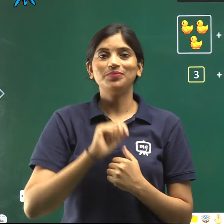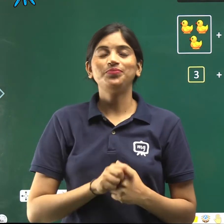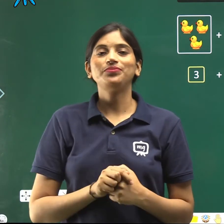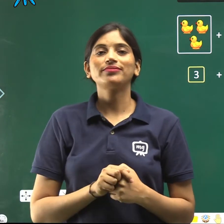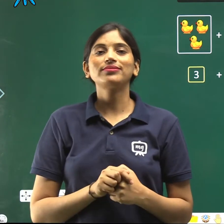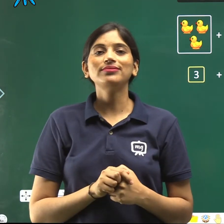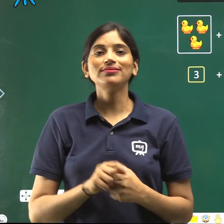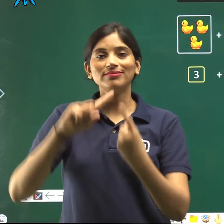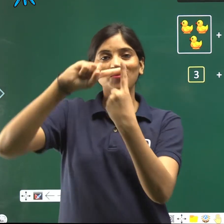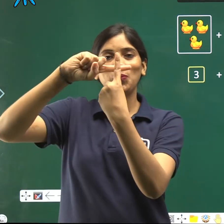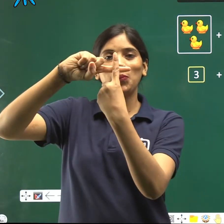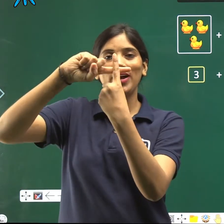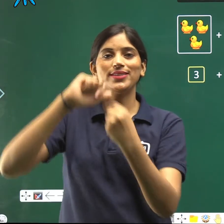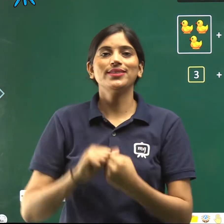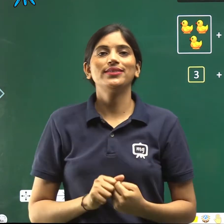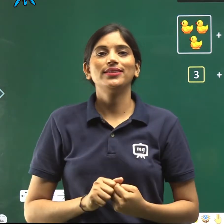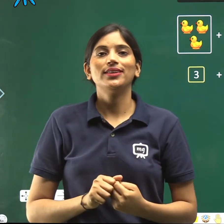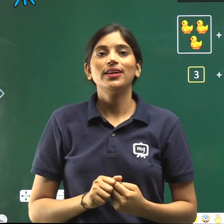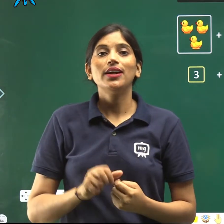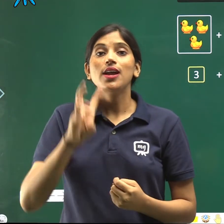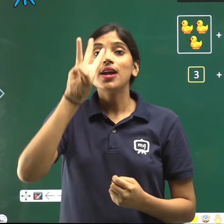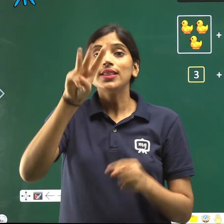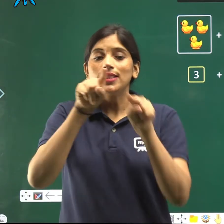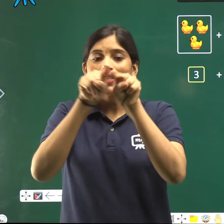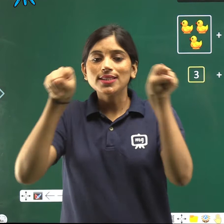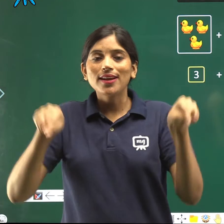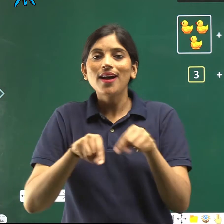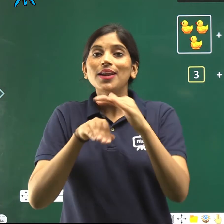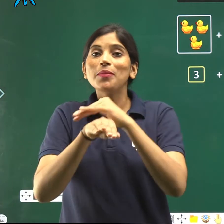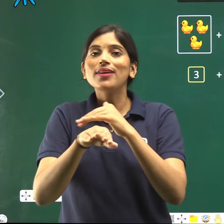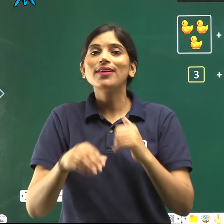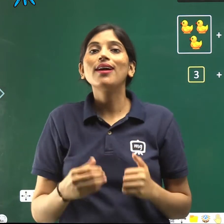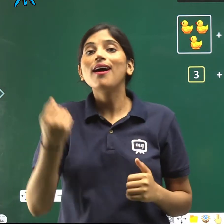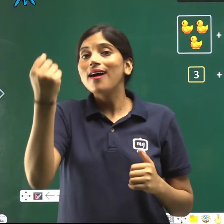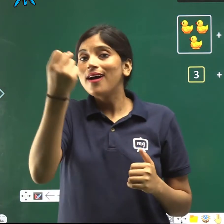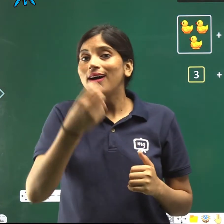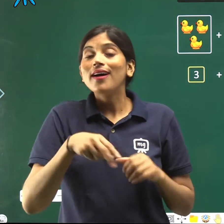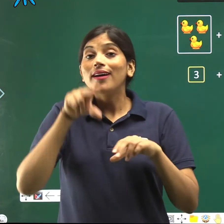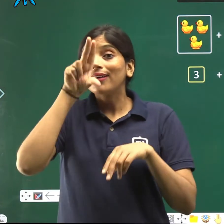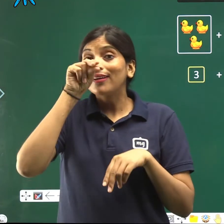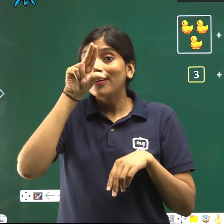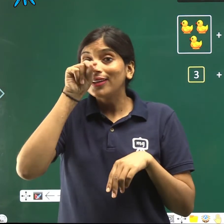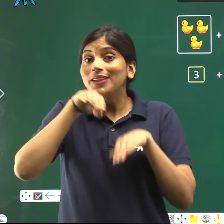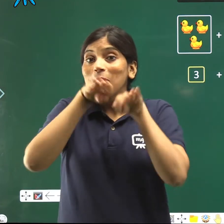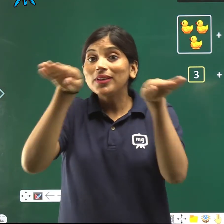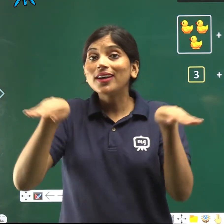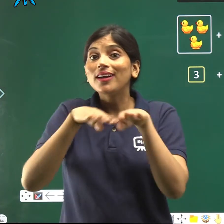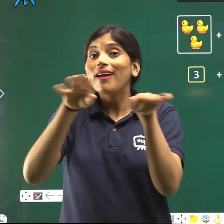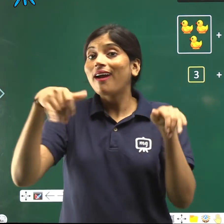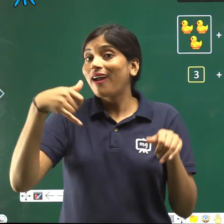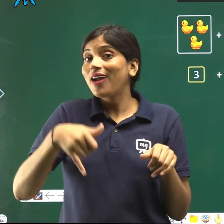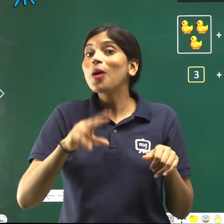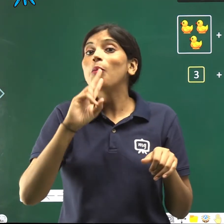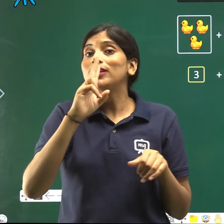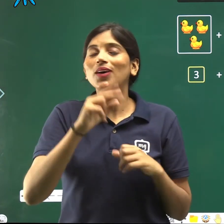3 प्लस तीसरे खाने में कितने बतख हैं?